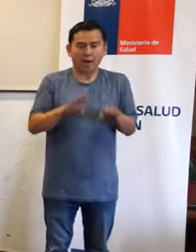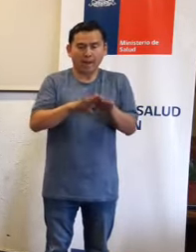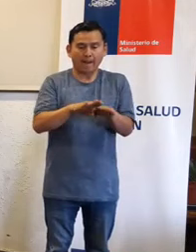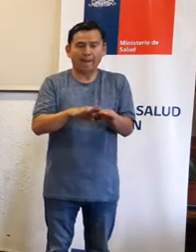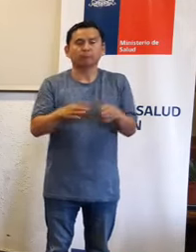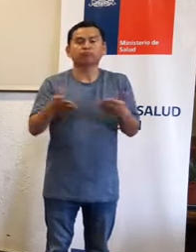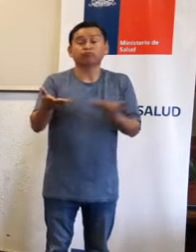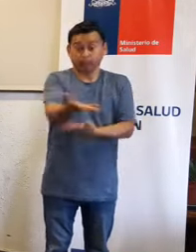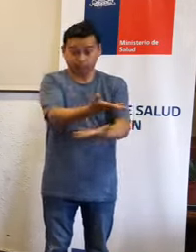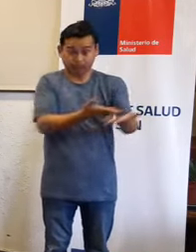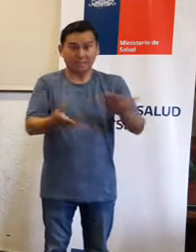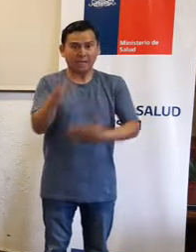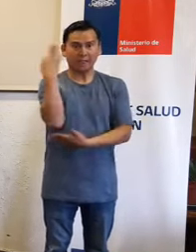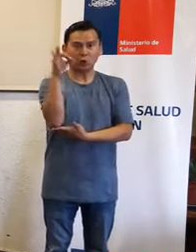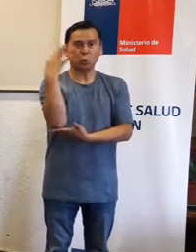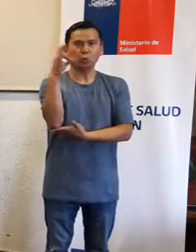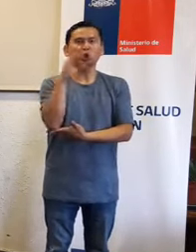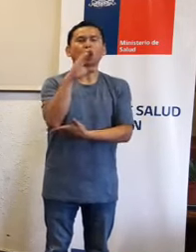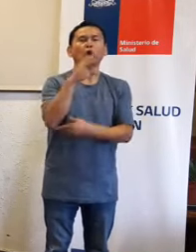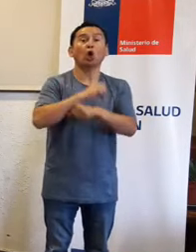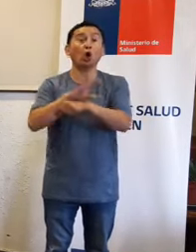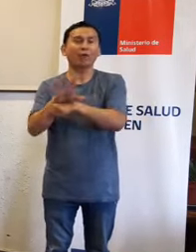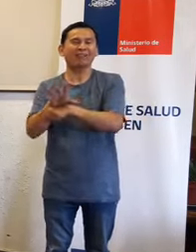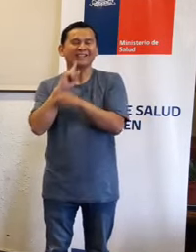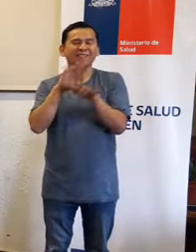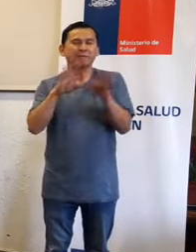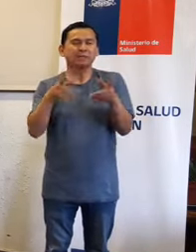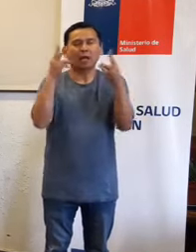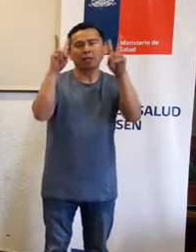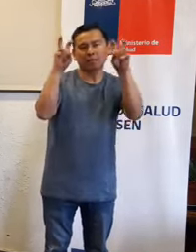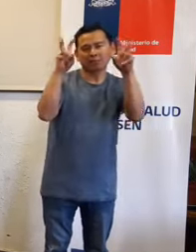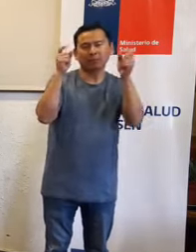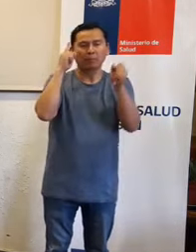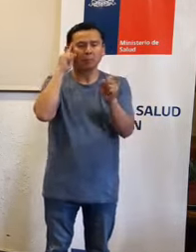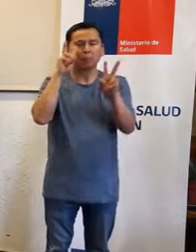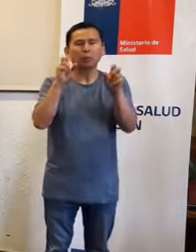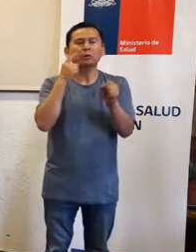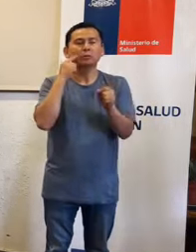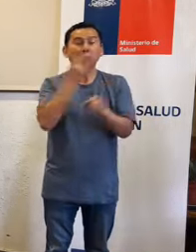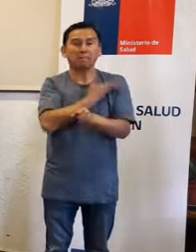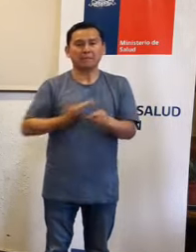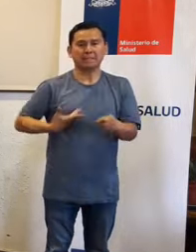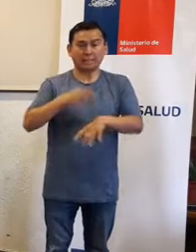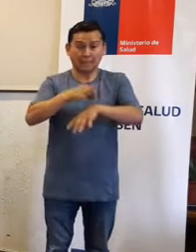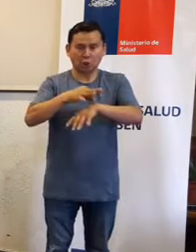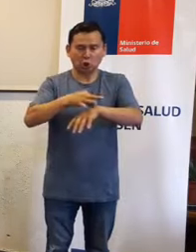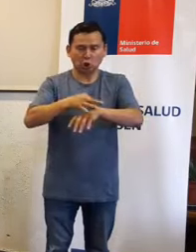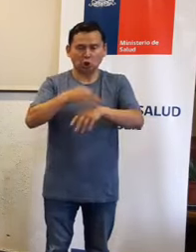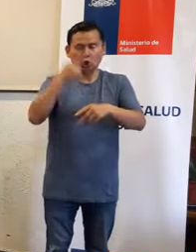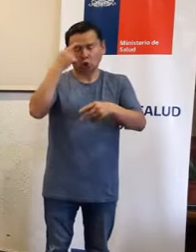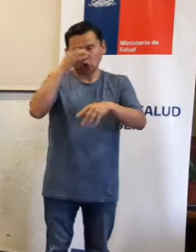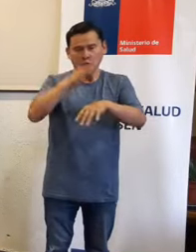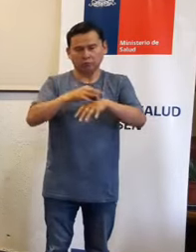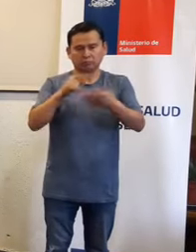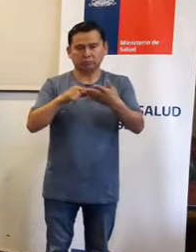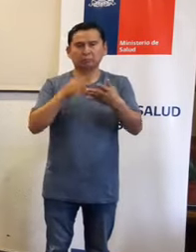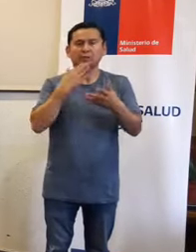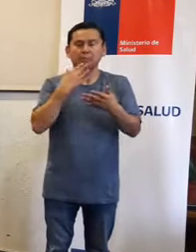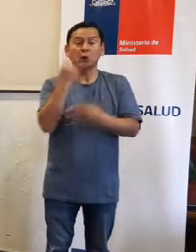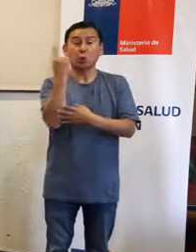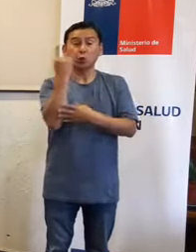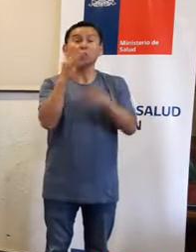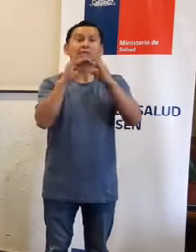Social COVID que está integrada por la Seremia de Salud, por el presidente del Colegio Médico, por la Academia a